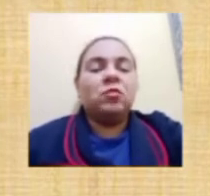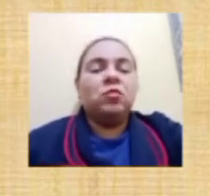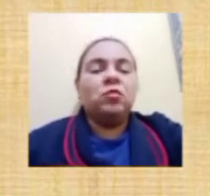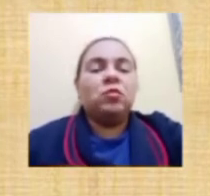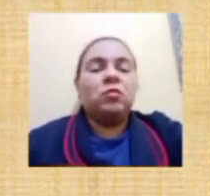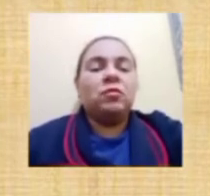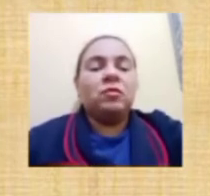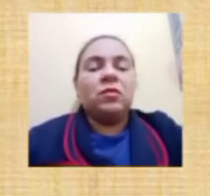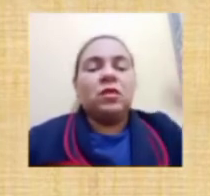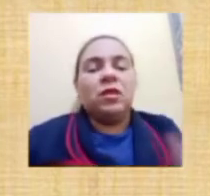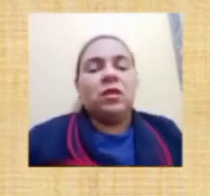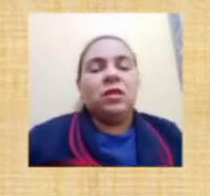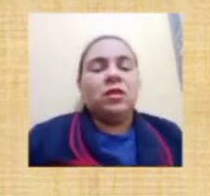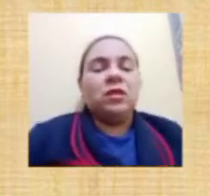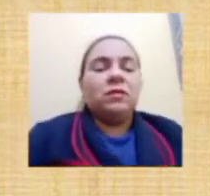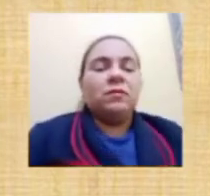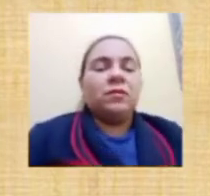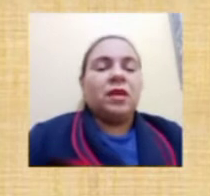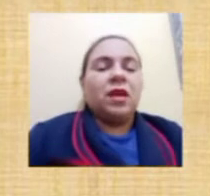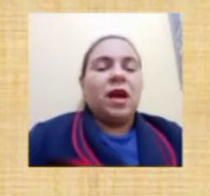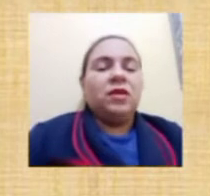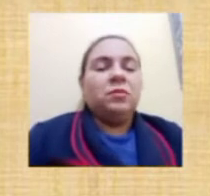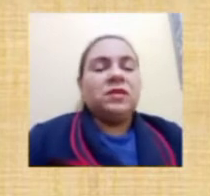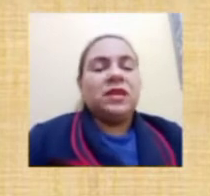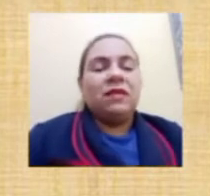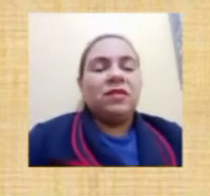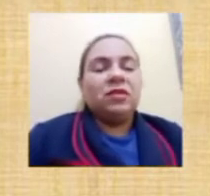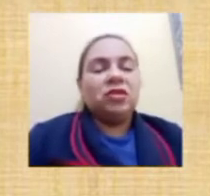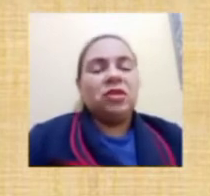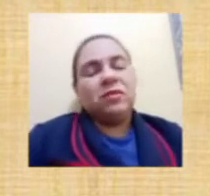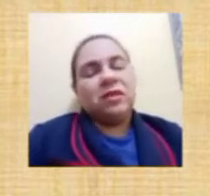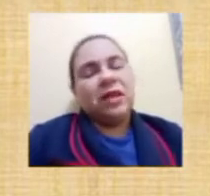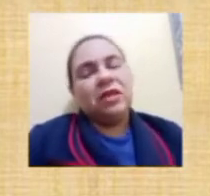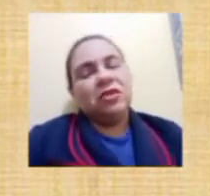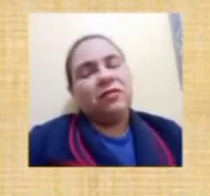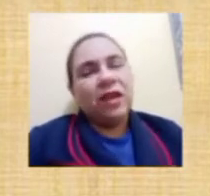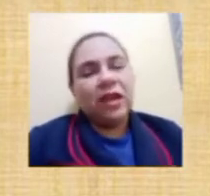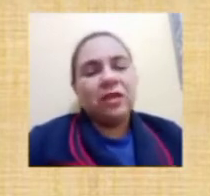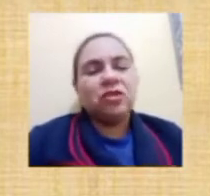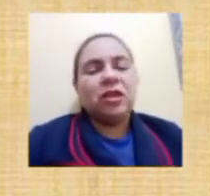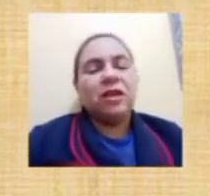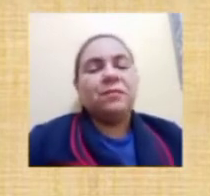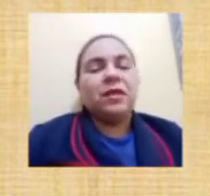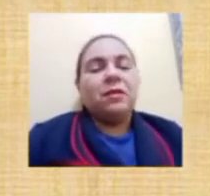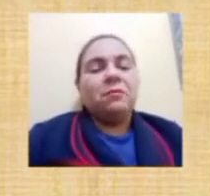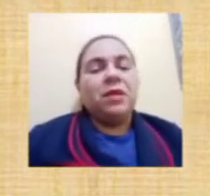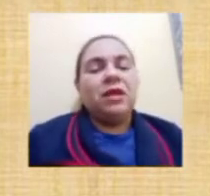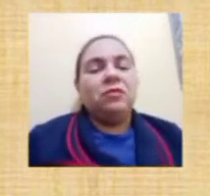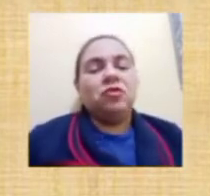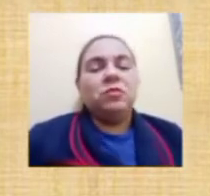ó, menos 1.990 menos 10. Por isso que vai dar